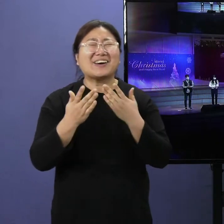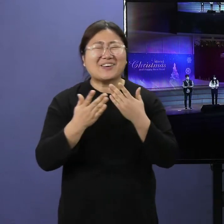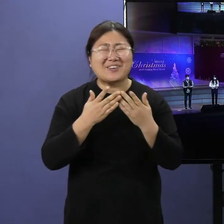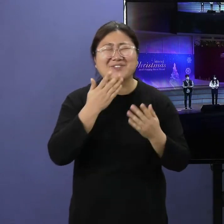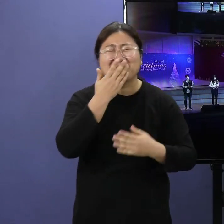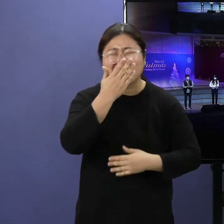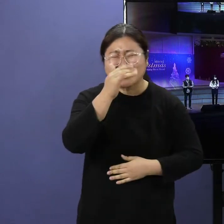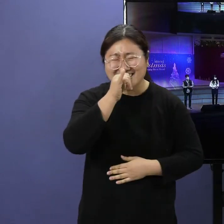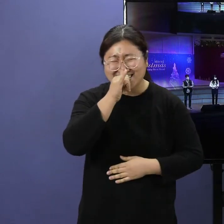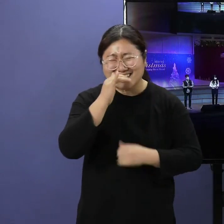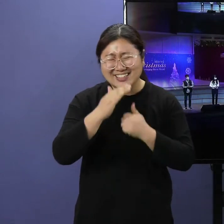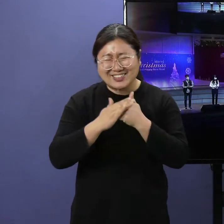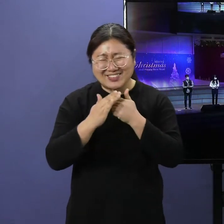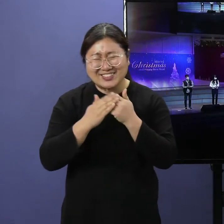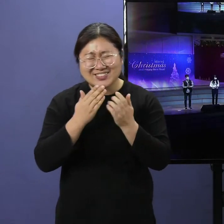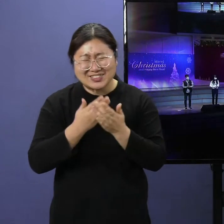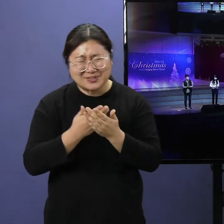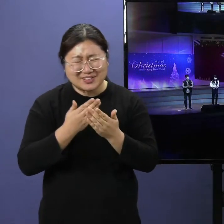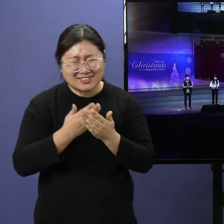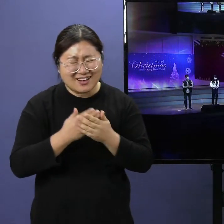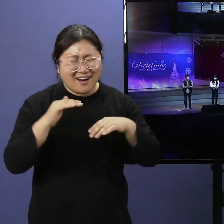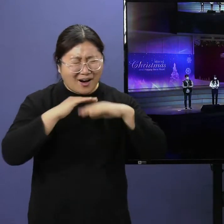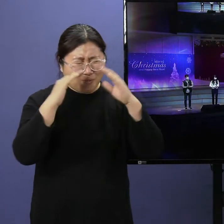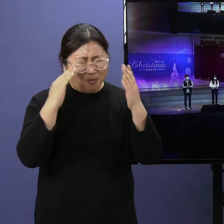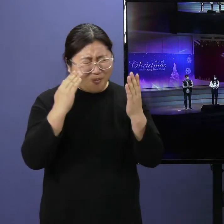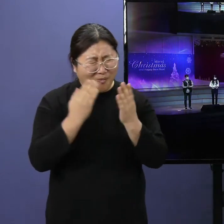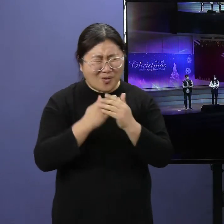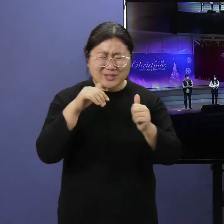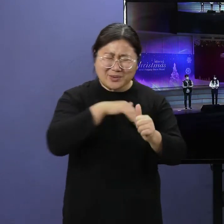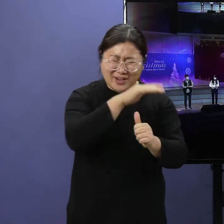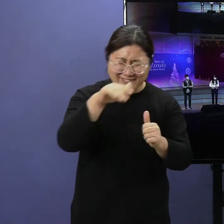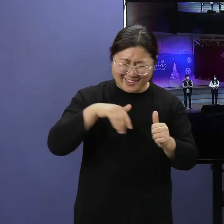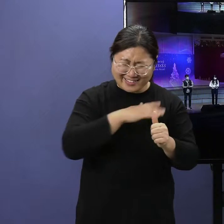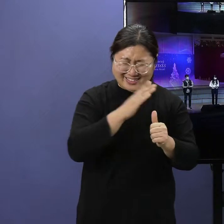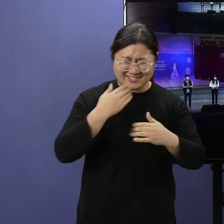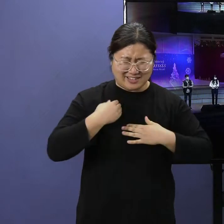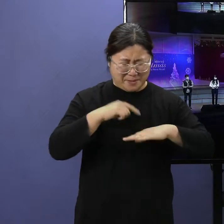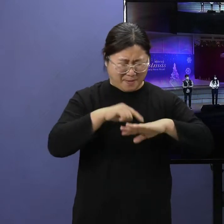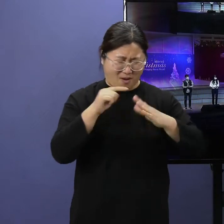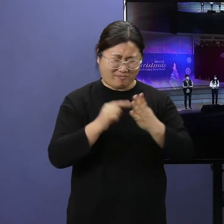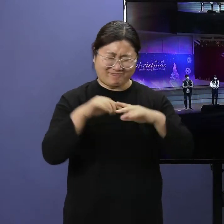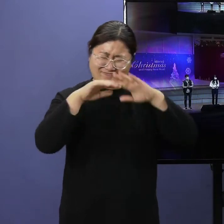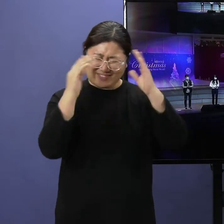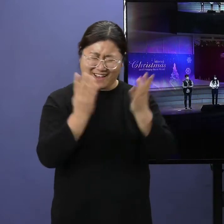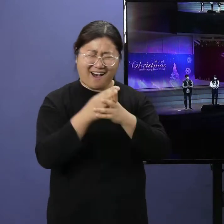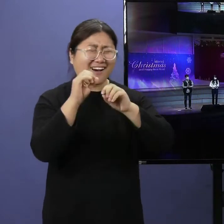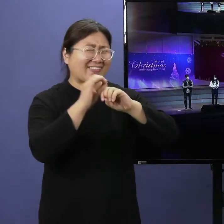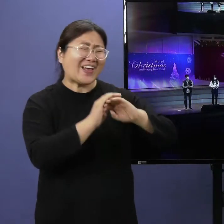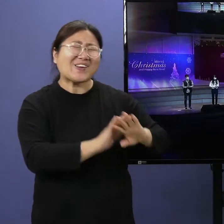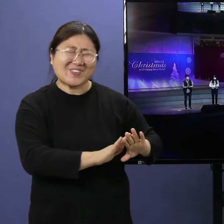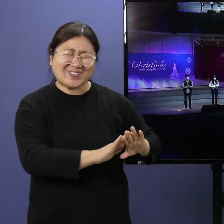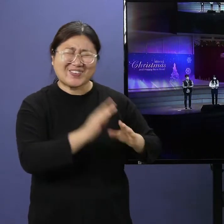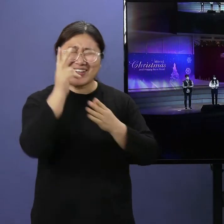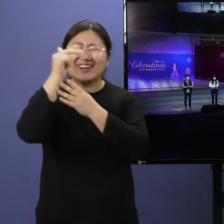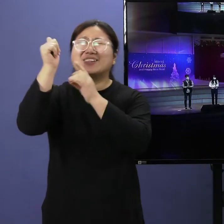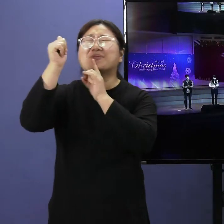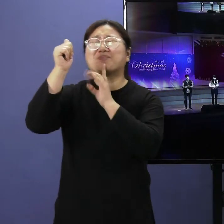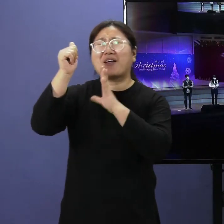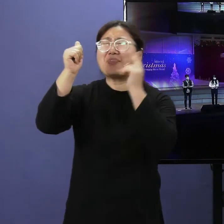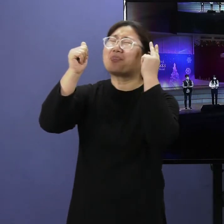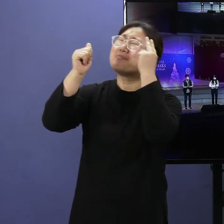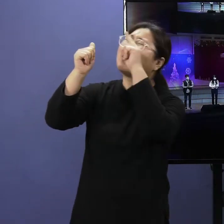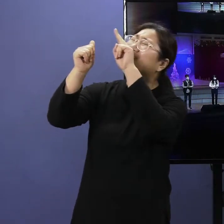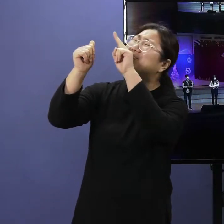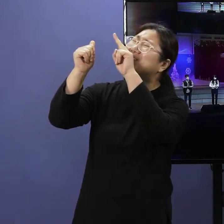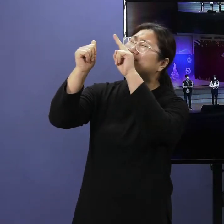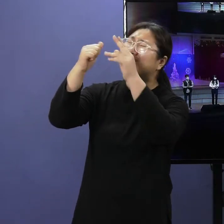당합니다. 우리의 모든 환경들, 우리의 모든 마음들 다 내려놓고 주님만 바라보기로 결단하며 주님 앞에 나아갑니다.